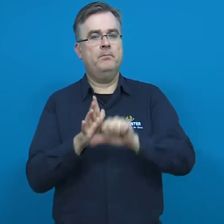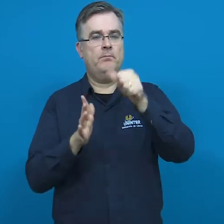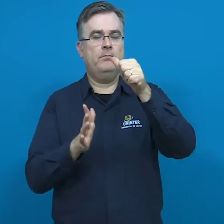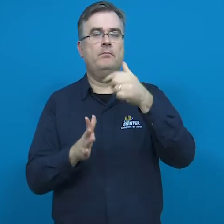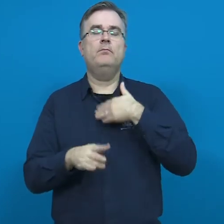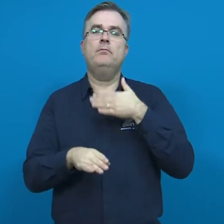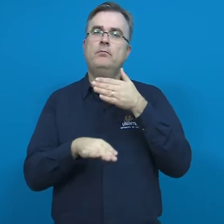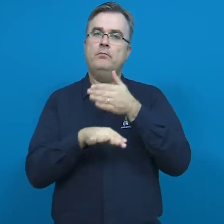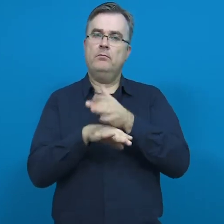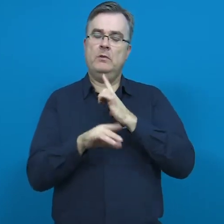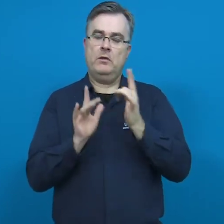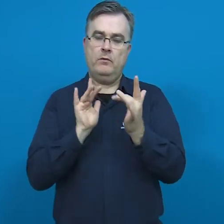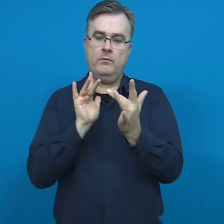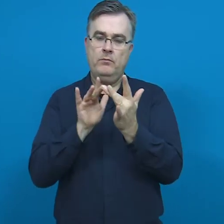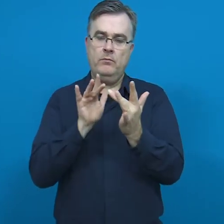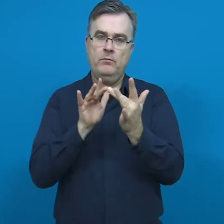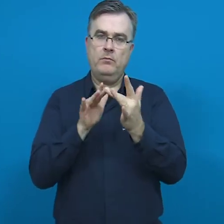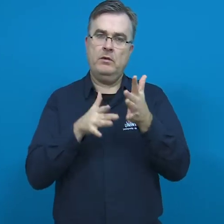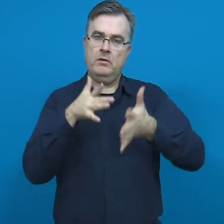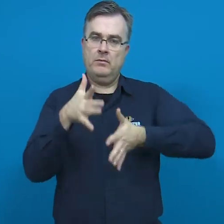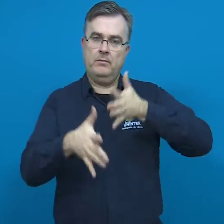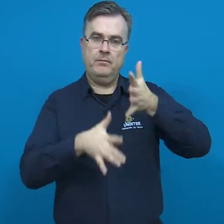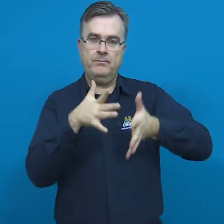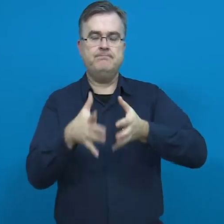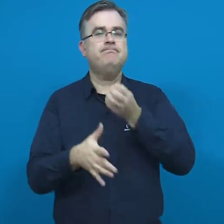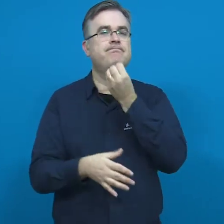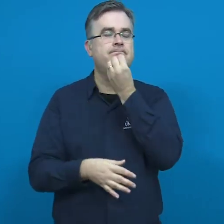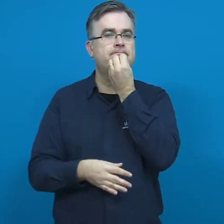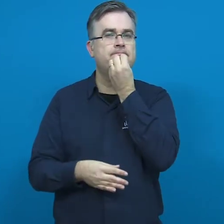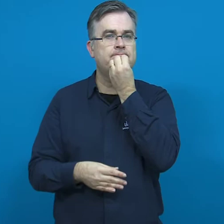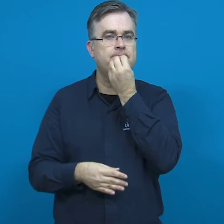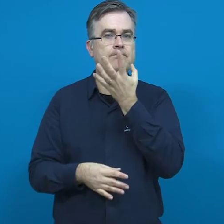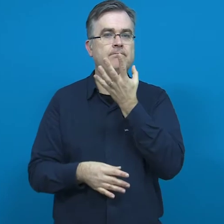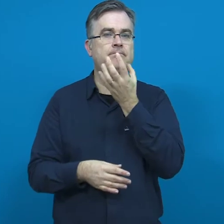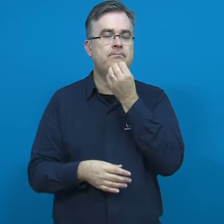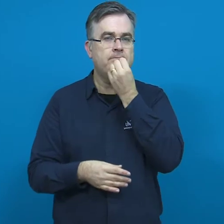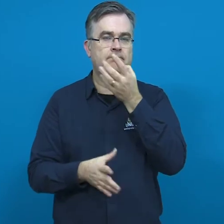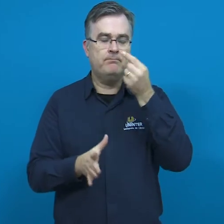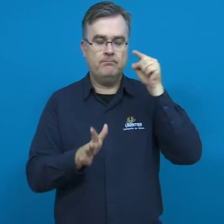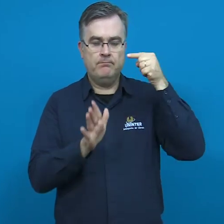Então foi a primeira vez que eu também tive contato com Libras, assim, bem